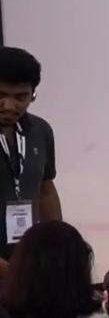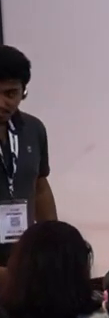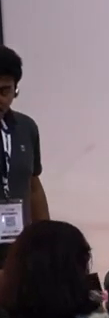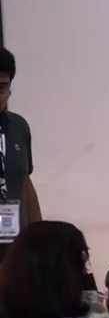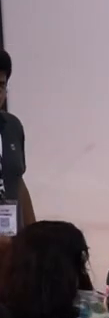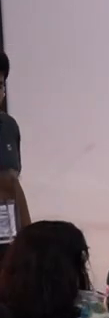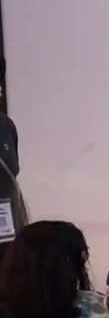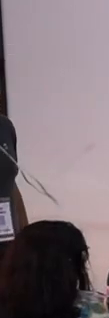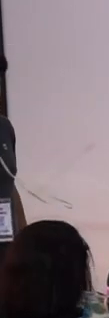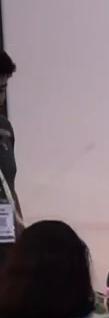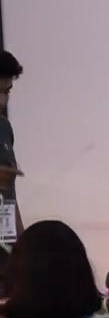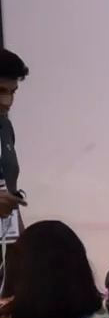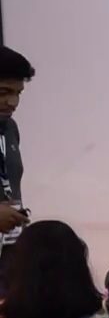Esse é um surdo profundo.